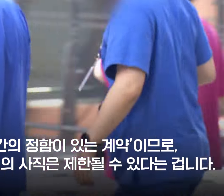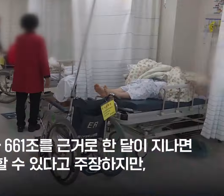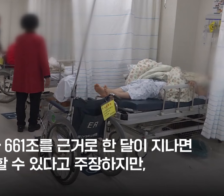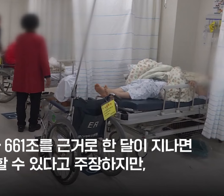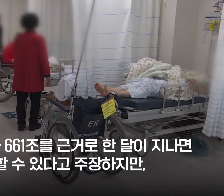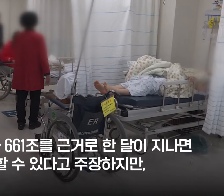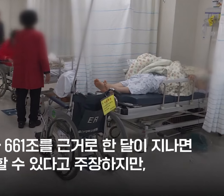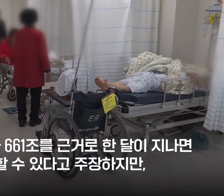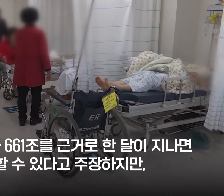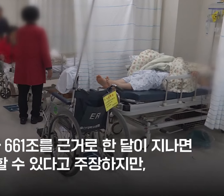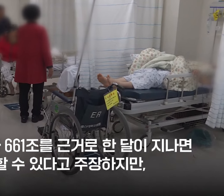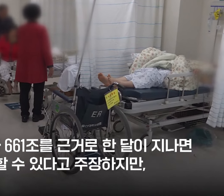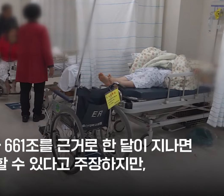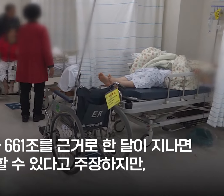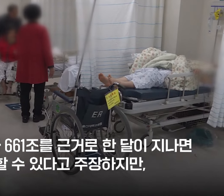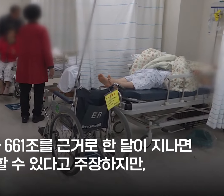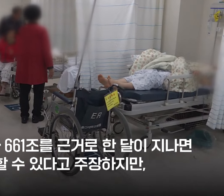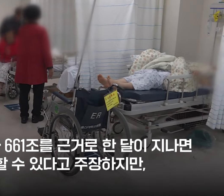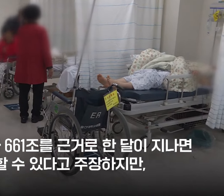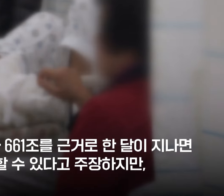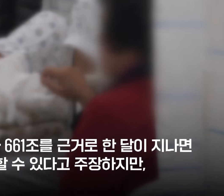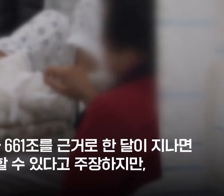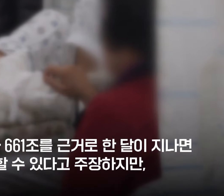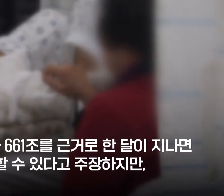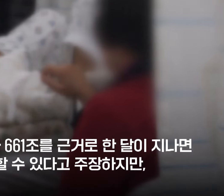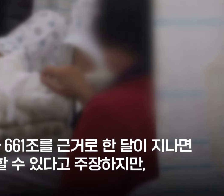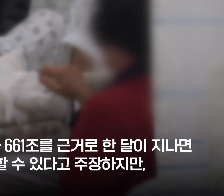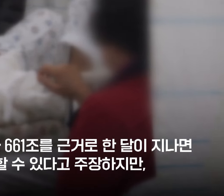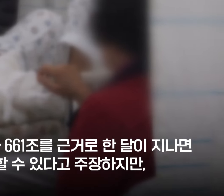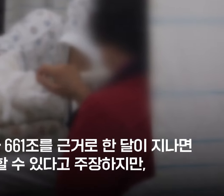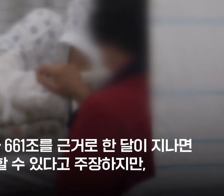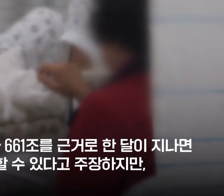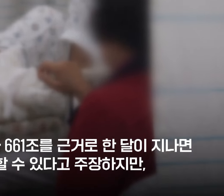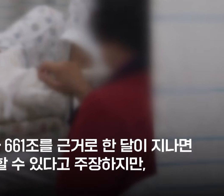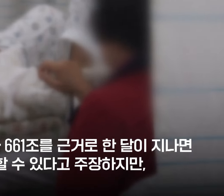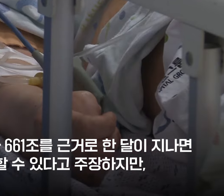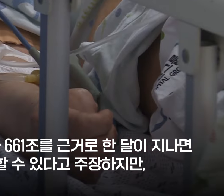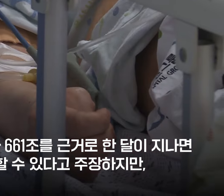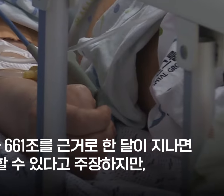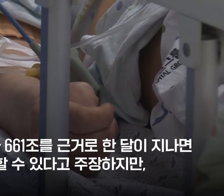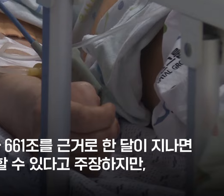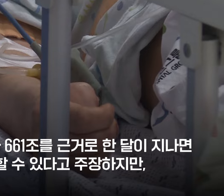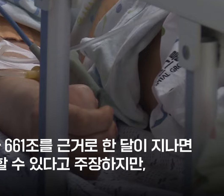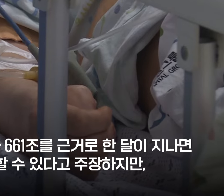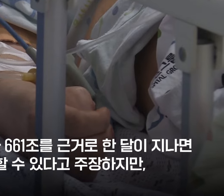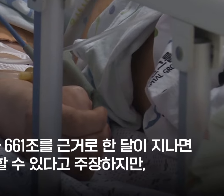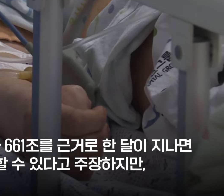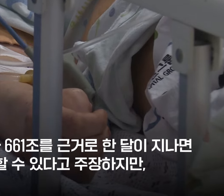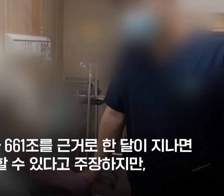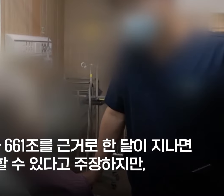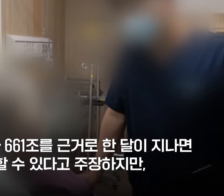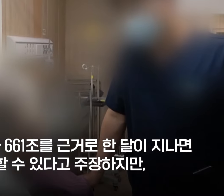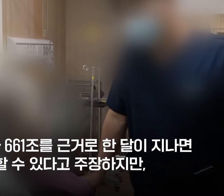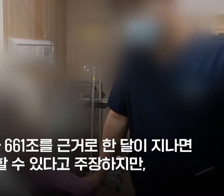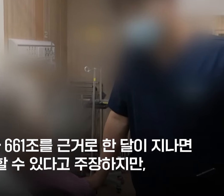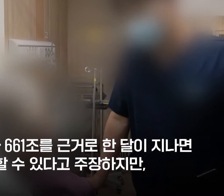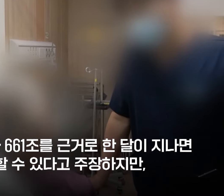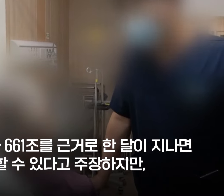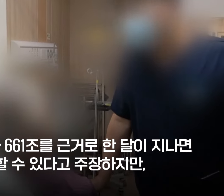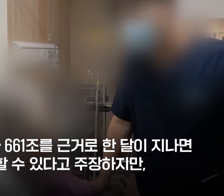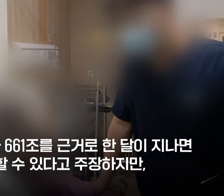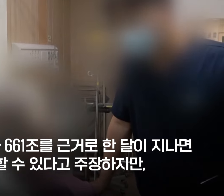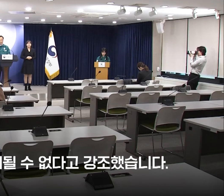겁니다. 의료계에선 민법 660조와 661조를 근거로 한 달이 지나면 사직 효력이 발생할 수